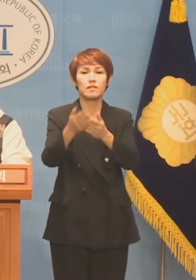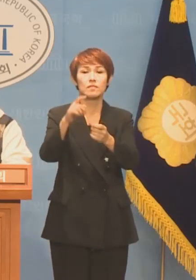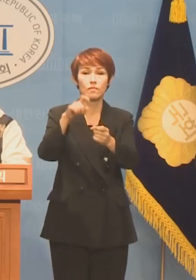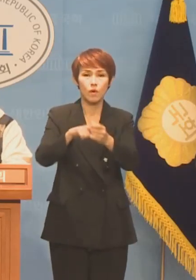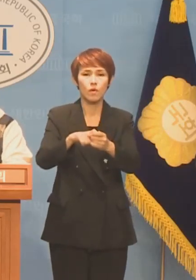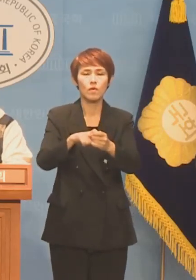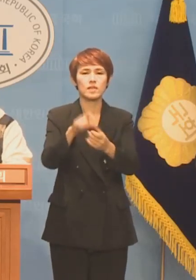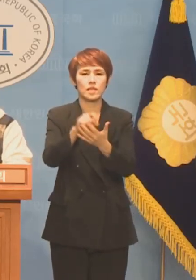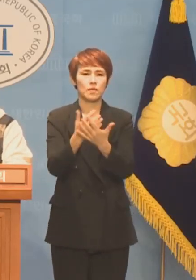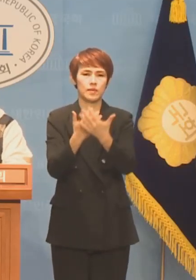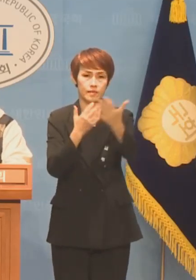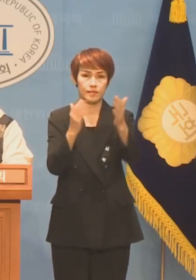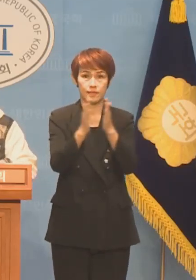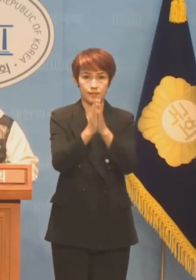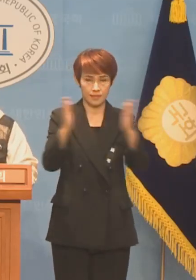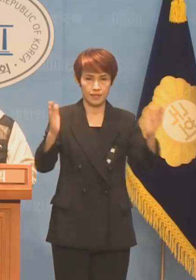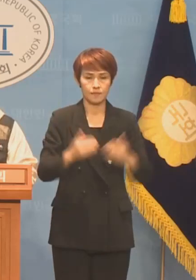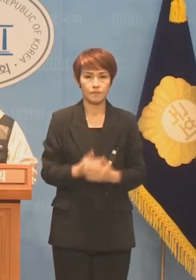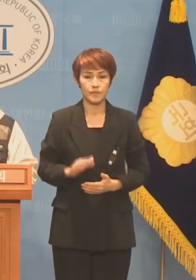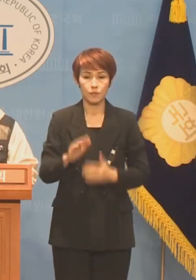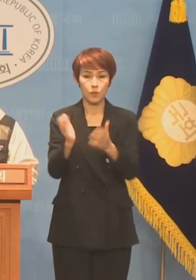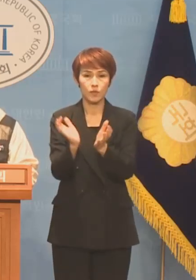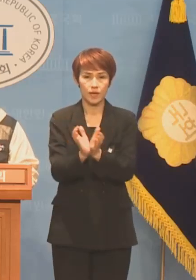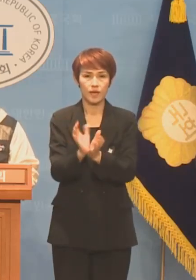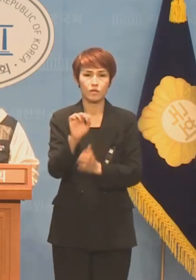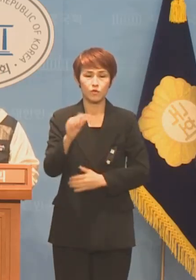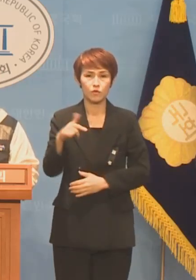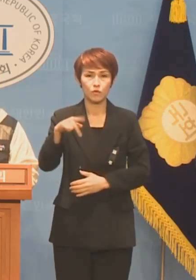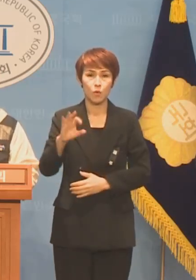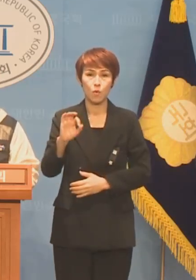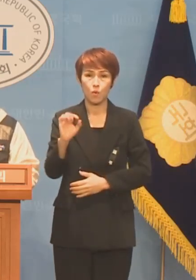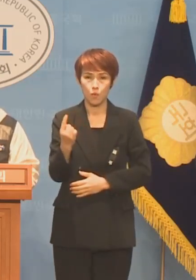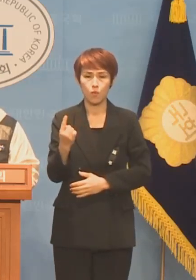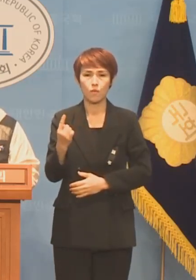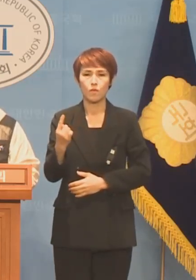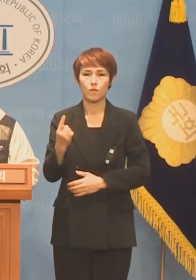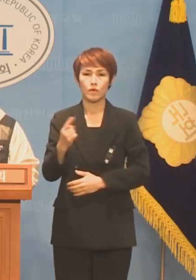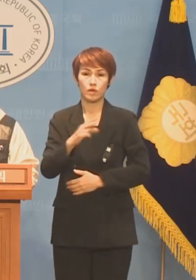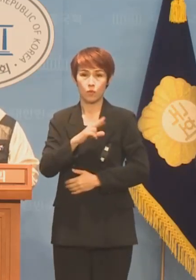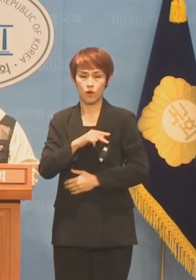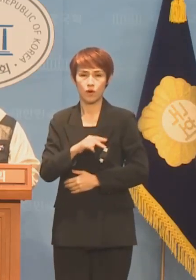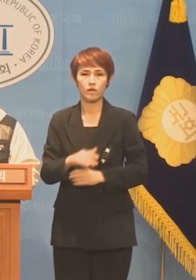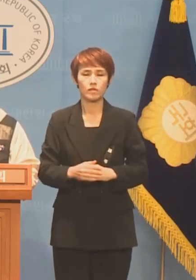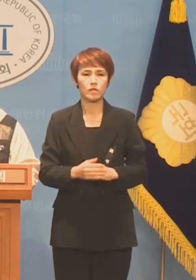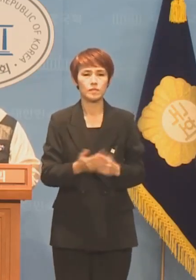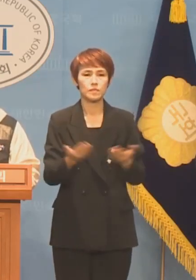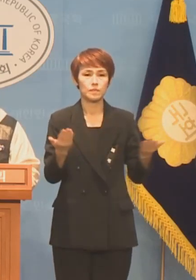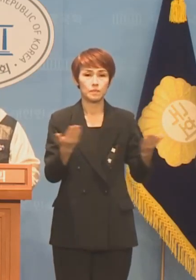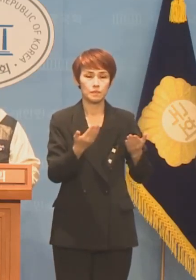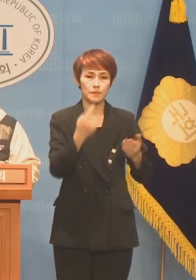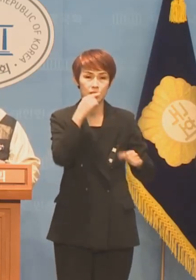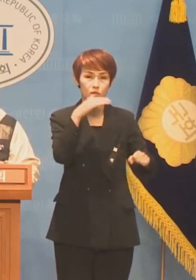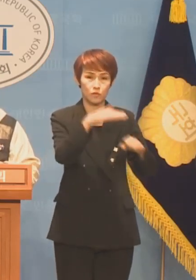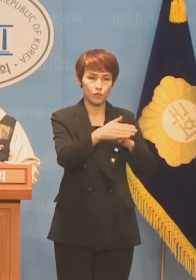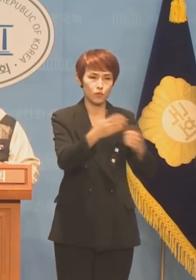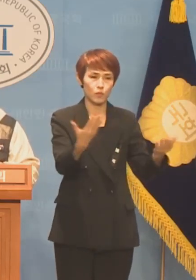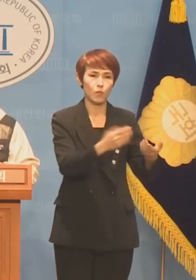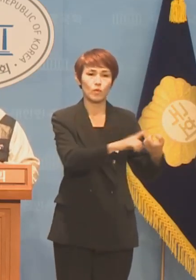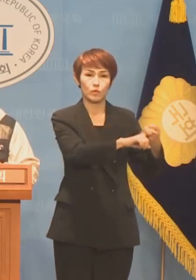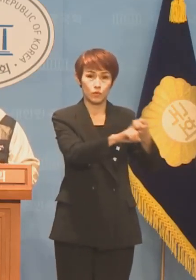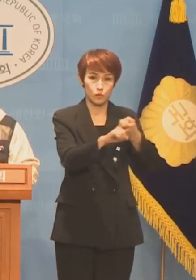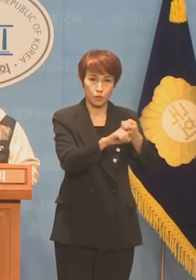규탄하는 기자회견을 진보당 윤종호 의원과 민주노총 전국 공공운수노조 화물연대